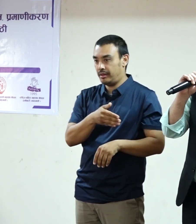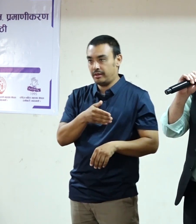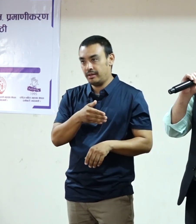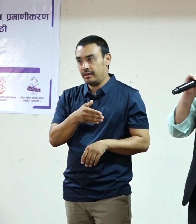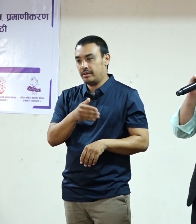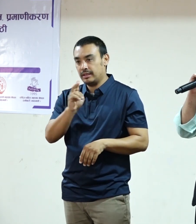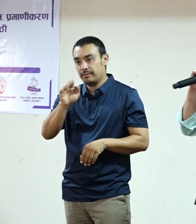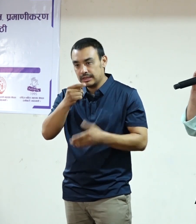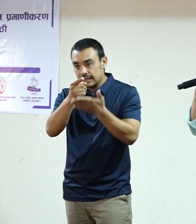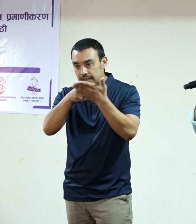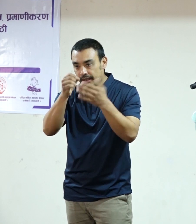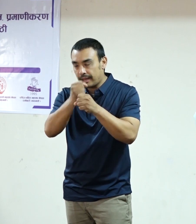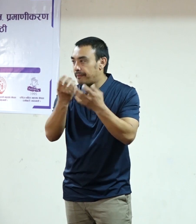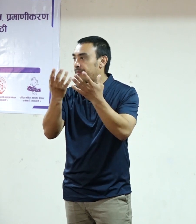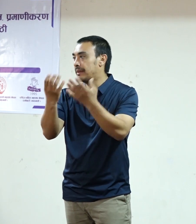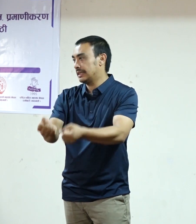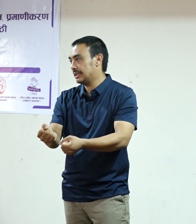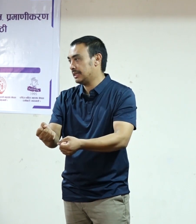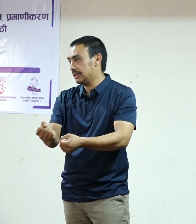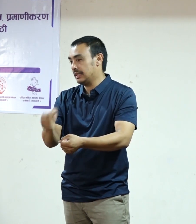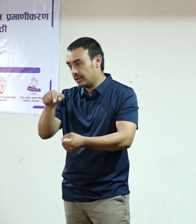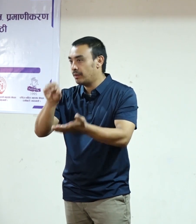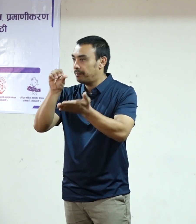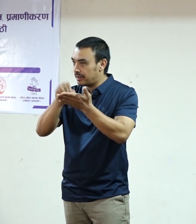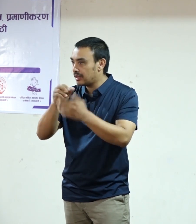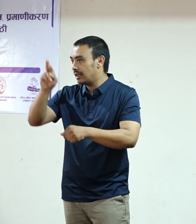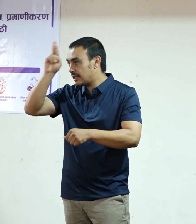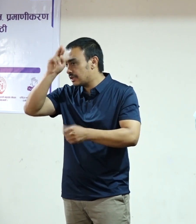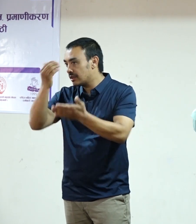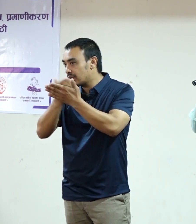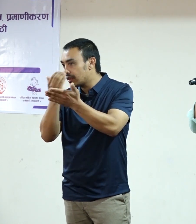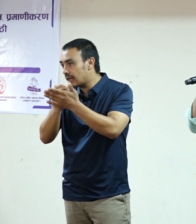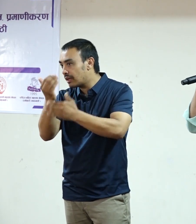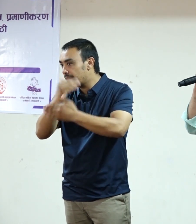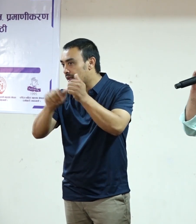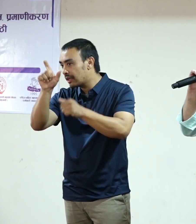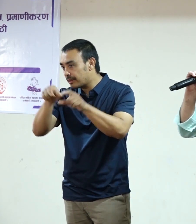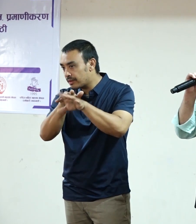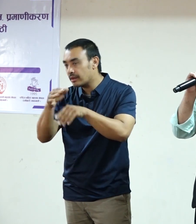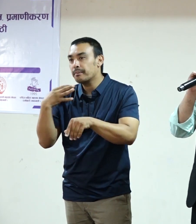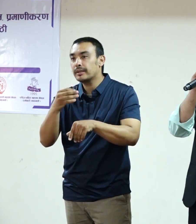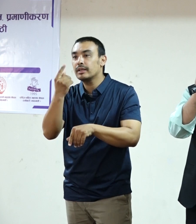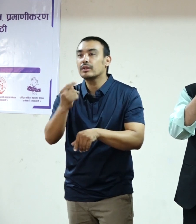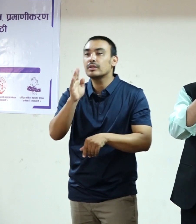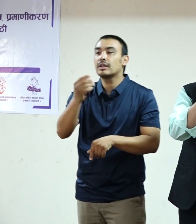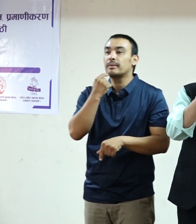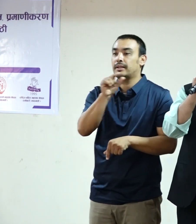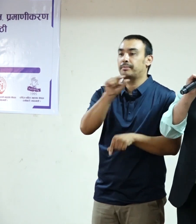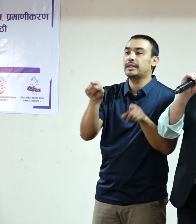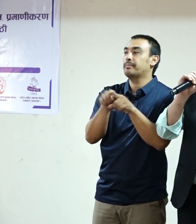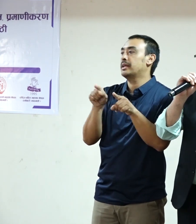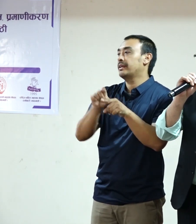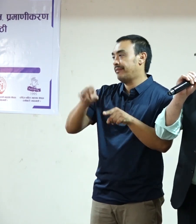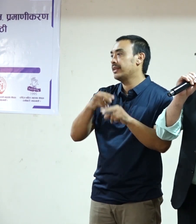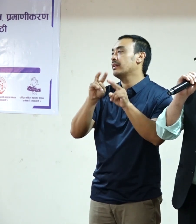है, अनि त्यो सिफारिस गर्न बाँकी छ। यसपालि राज्यका निकायमा अपाङ्गताको प्रतिनिधित्व कस्तो छ भन्ने विषयमा पनि